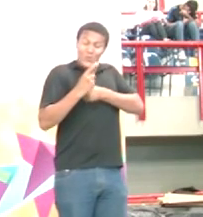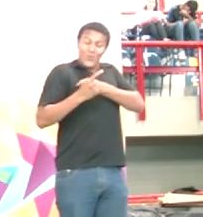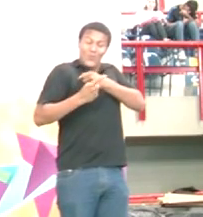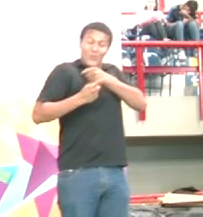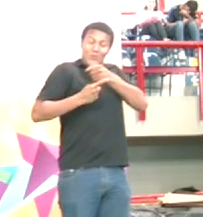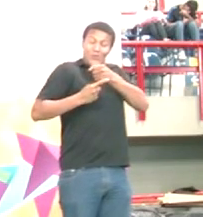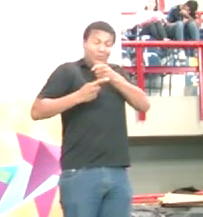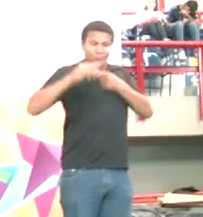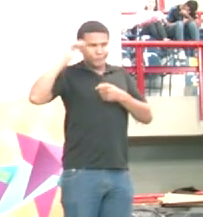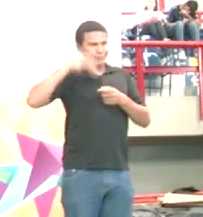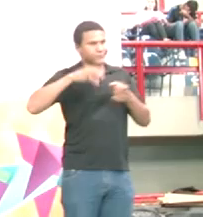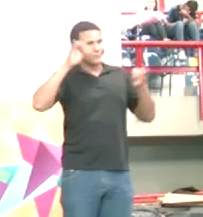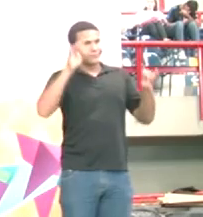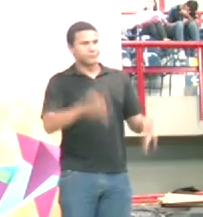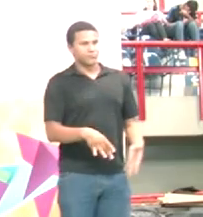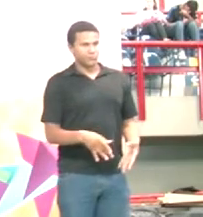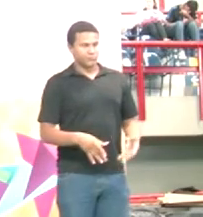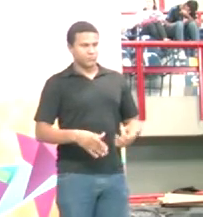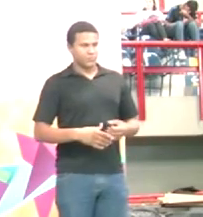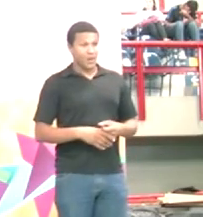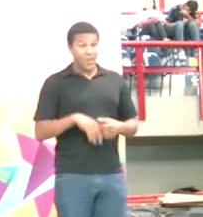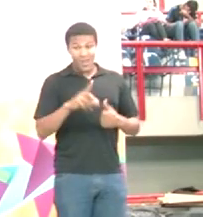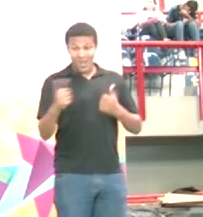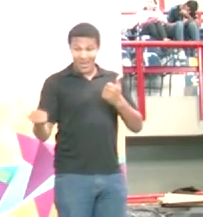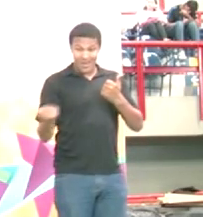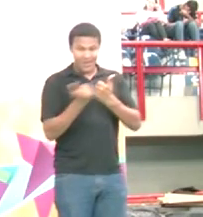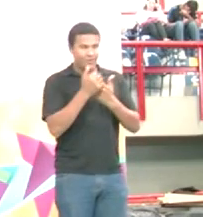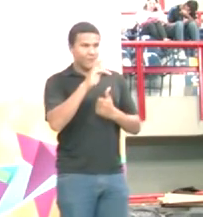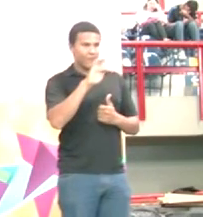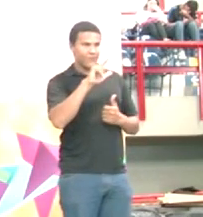Ele saiu antes. Então Floriano